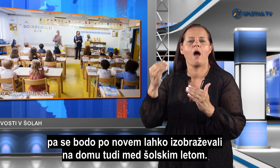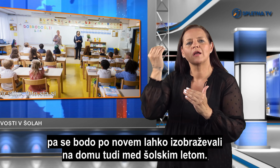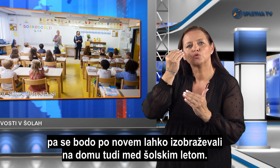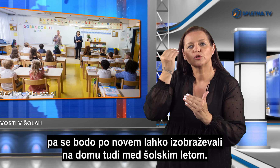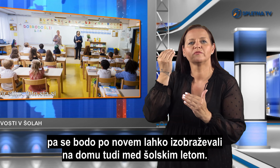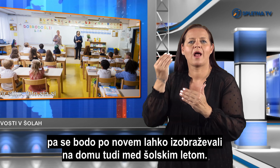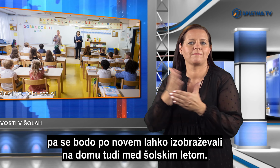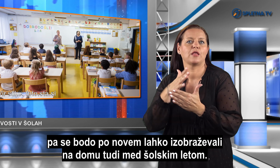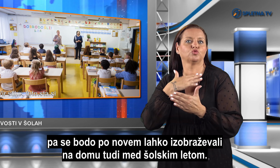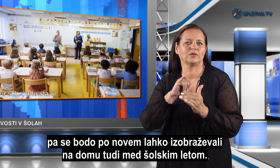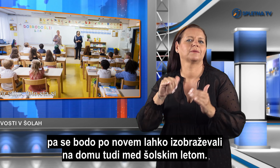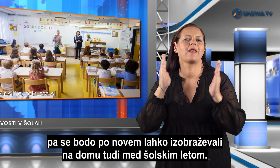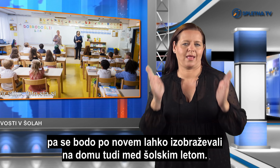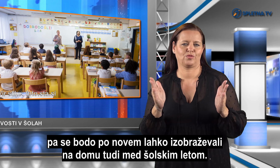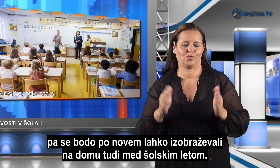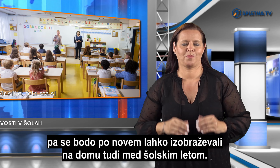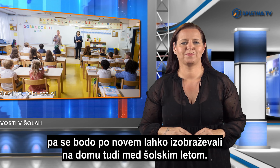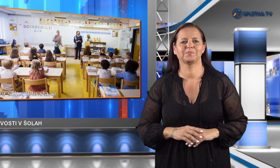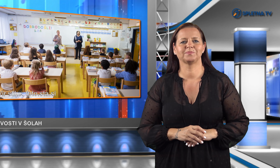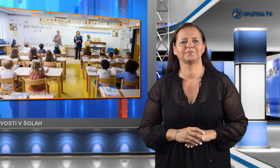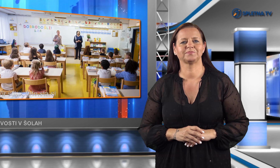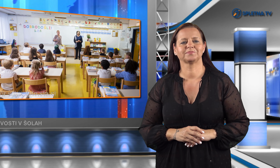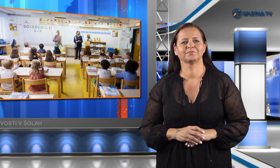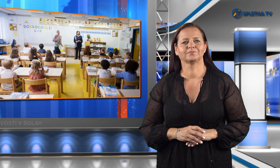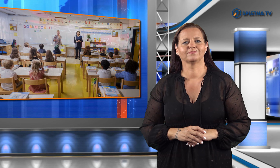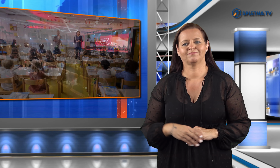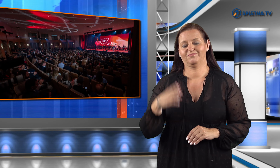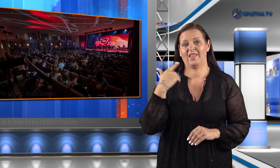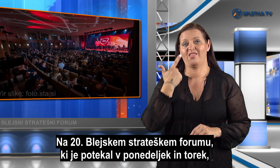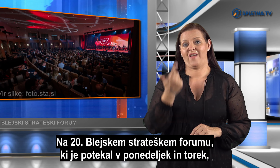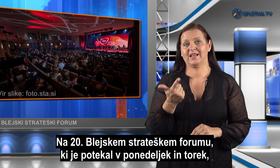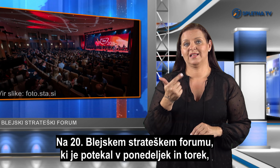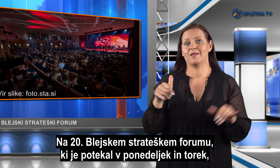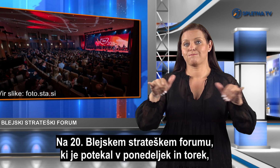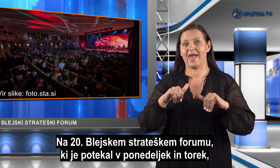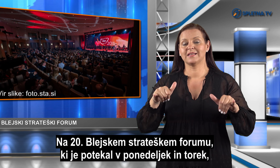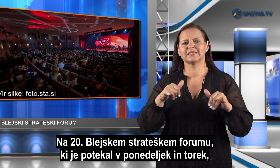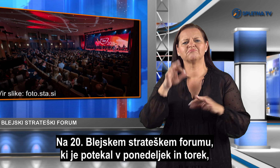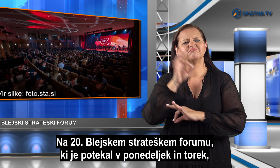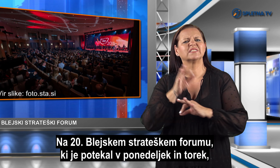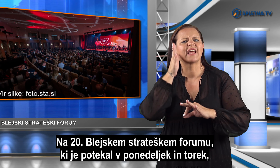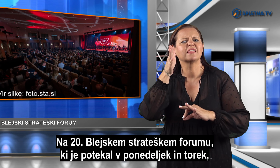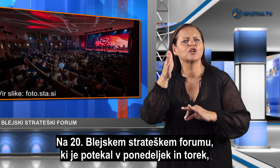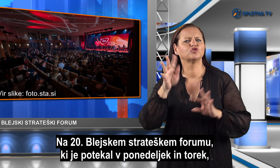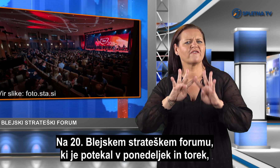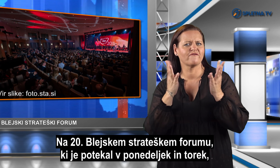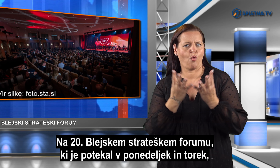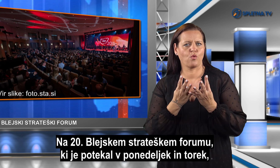na domu tudi med šolskim letom. Na 20. Blejskem strateškem forumu, ki je potekal